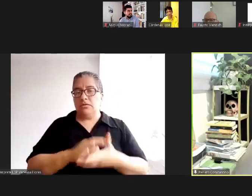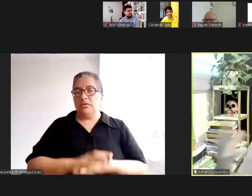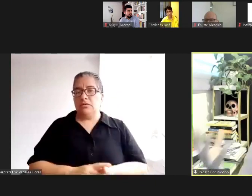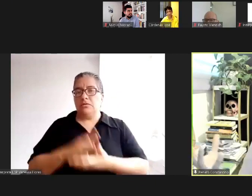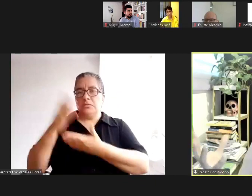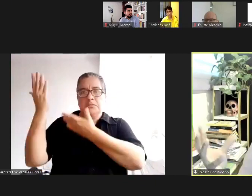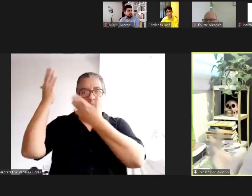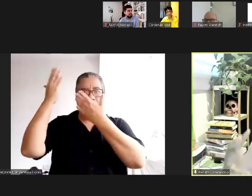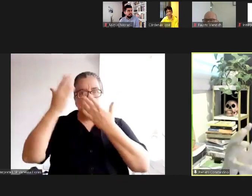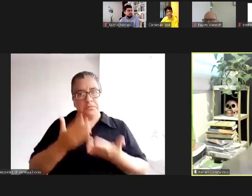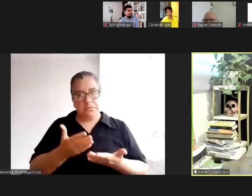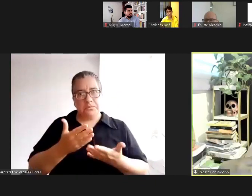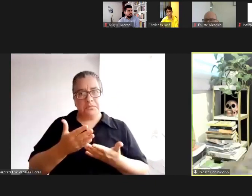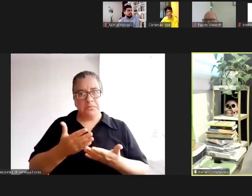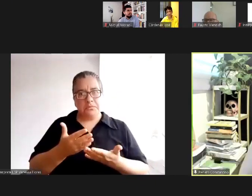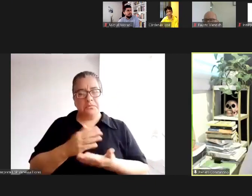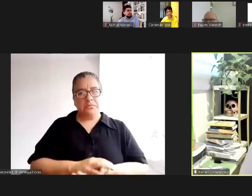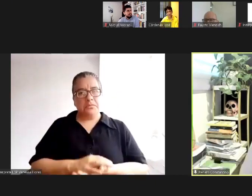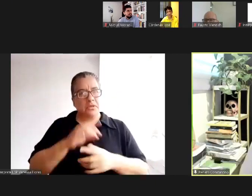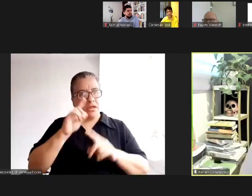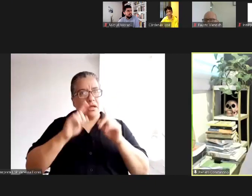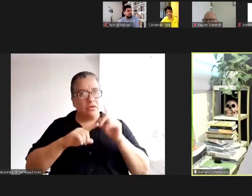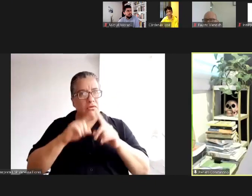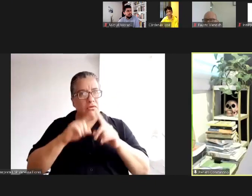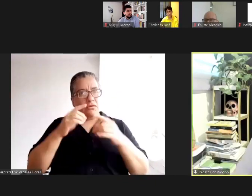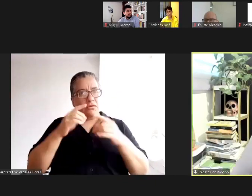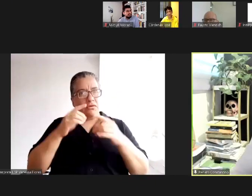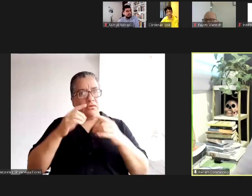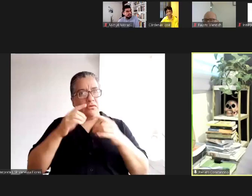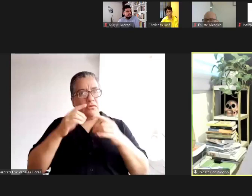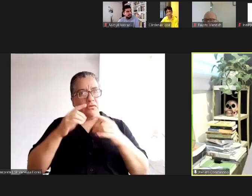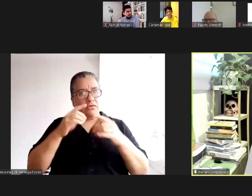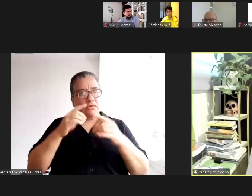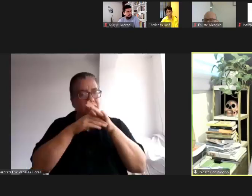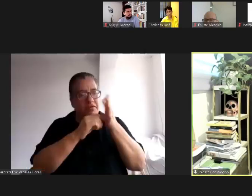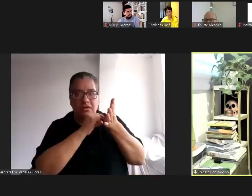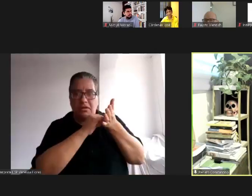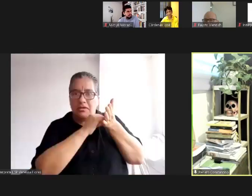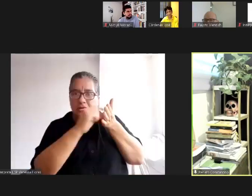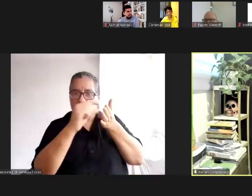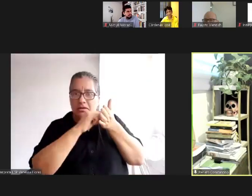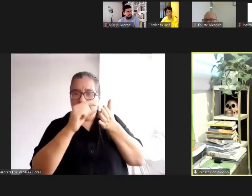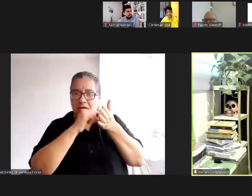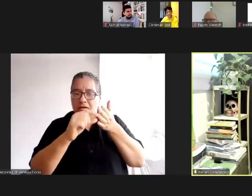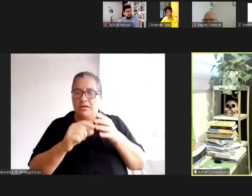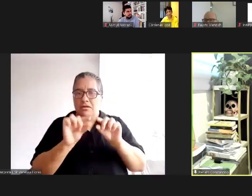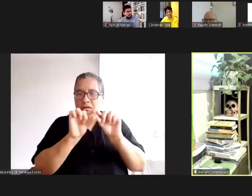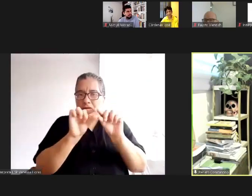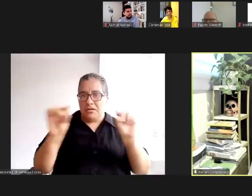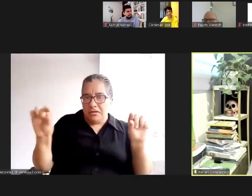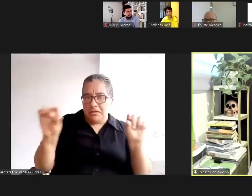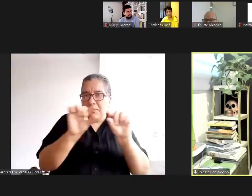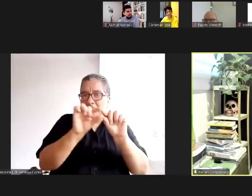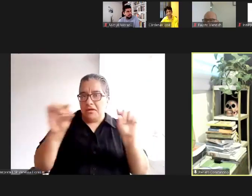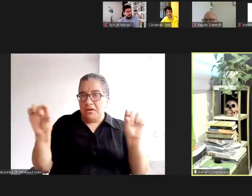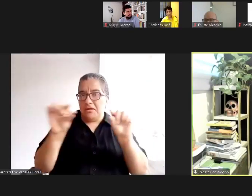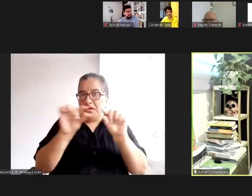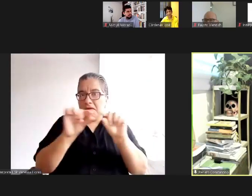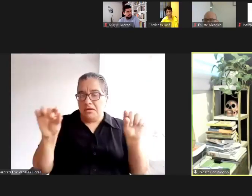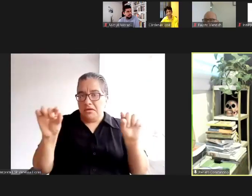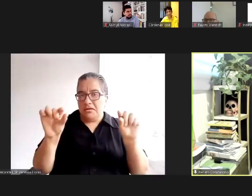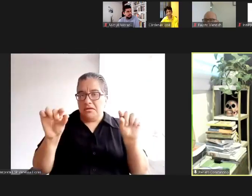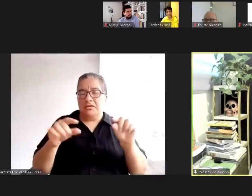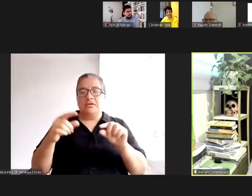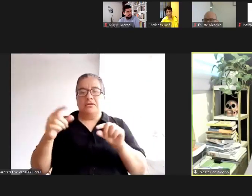con audiotext, o sea, muchas cosas vienen con accesibilidad plena, ¿no? Audiotexto, perdón, audiodescripción en